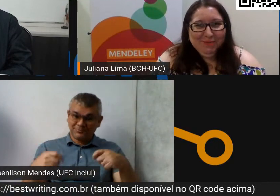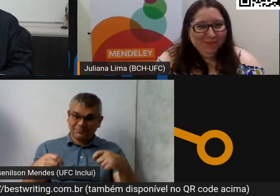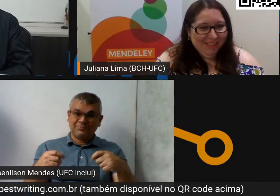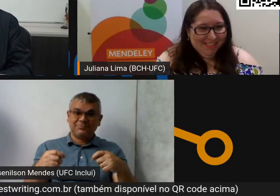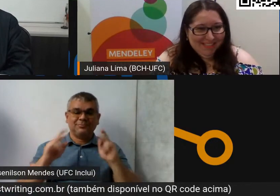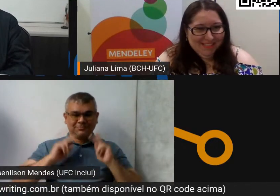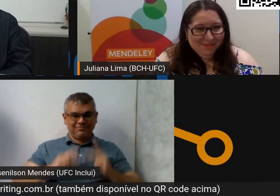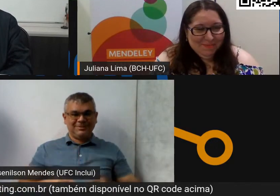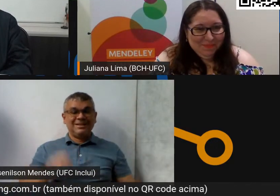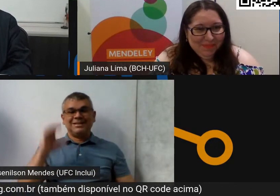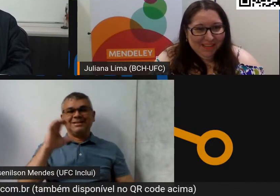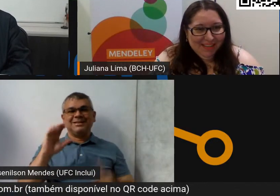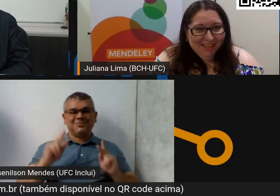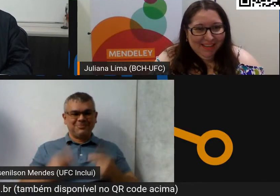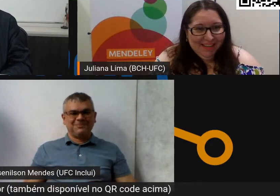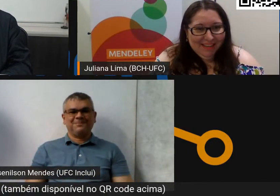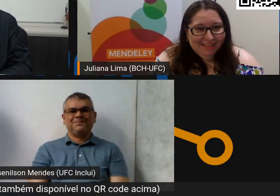Próximas perguntas.